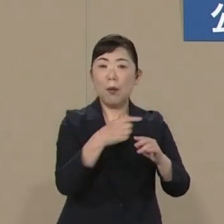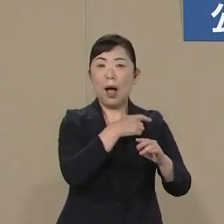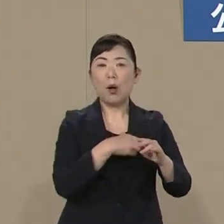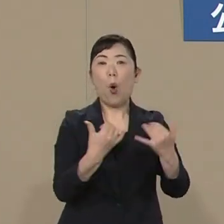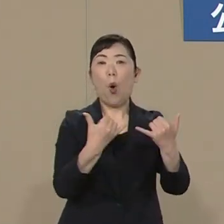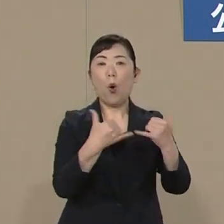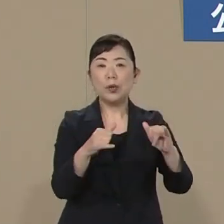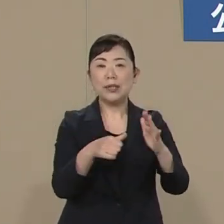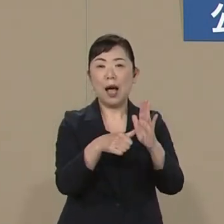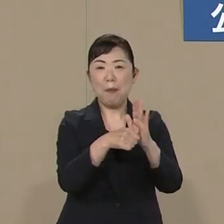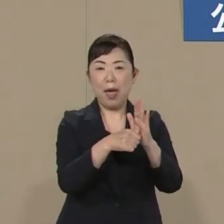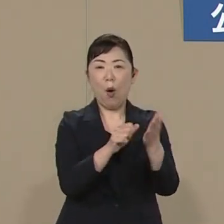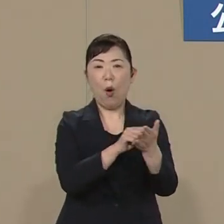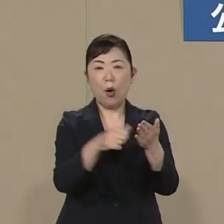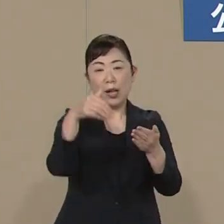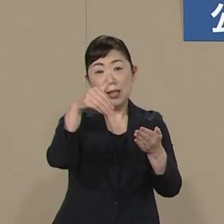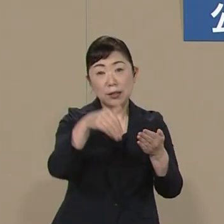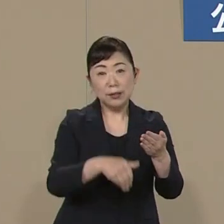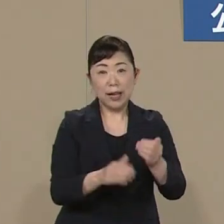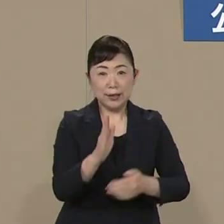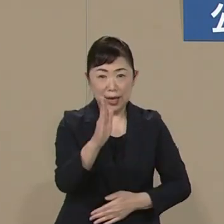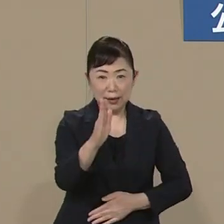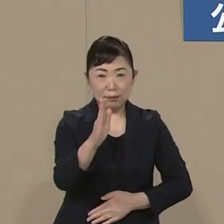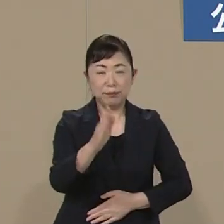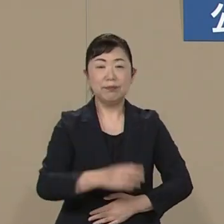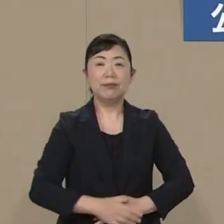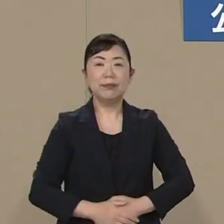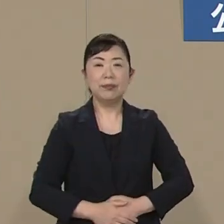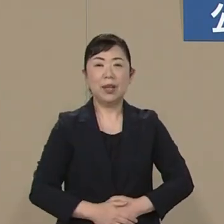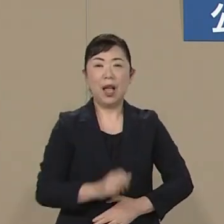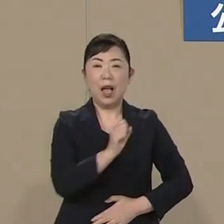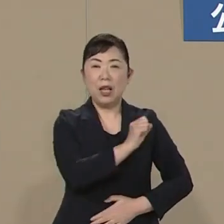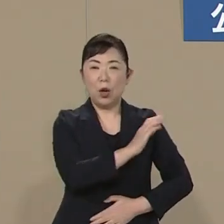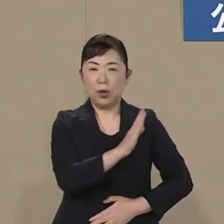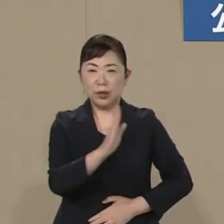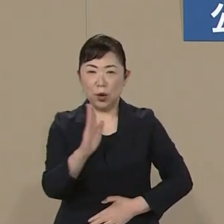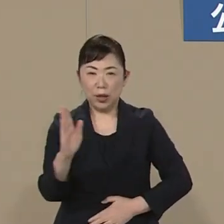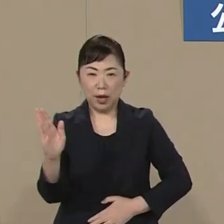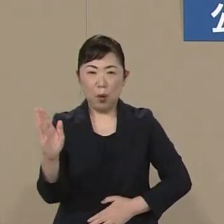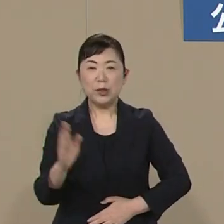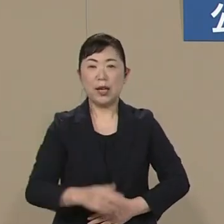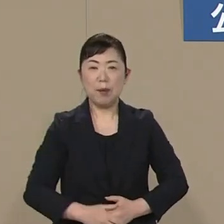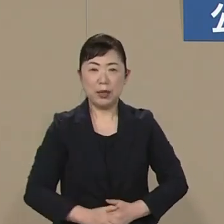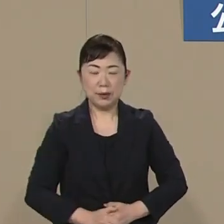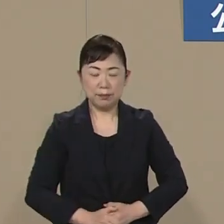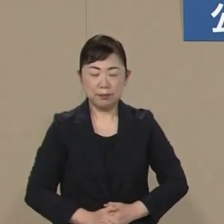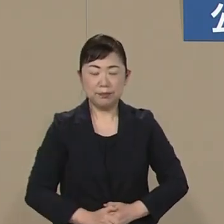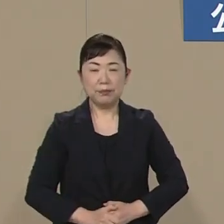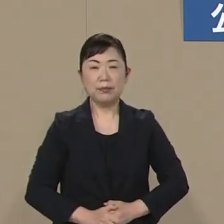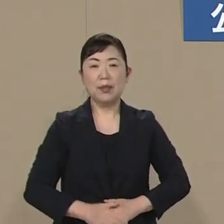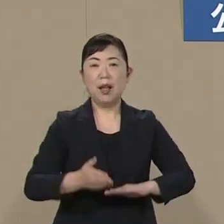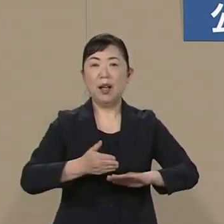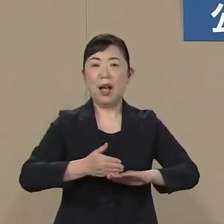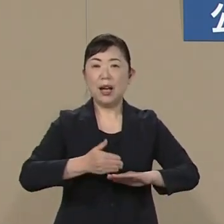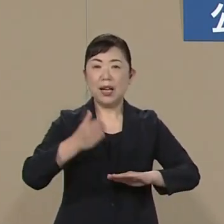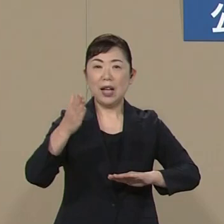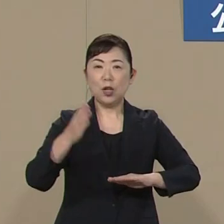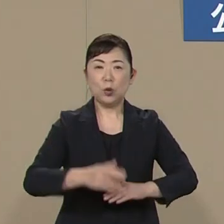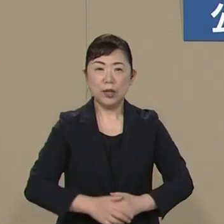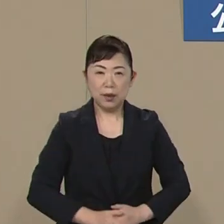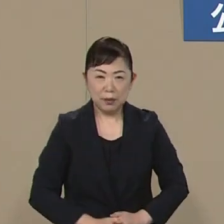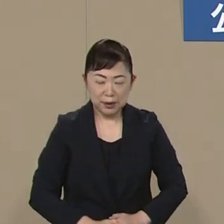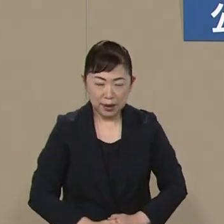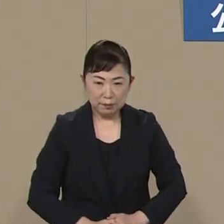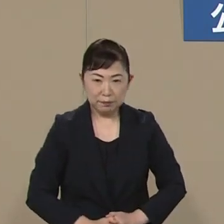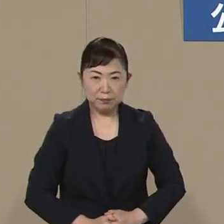公明党の候補者名をお書きくださいどうぞよろしくお願い申し上げますありがとう